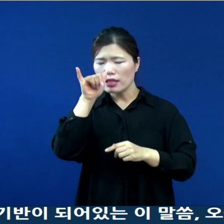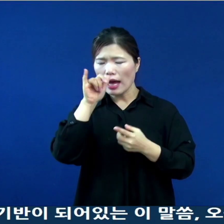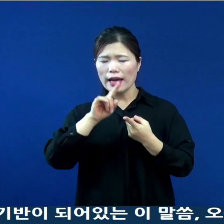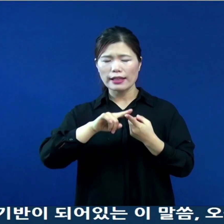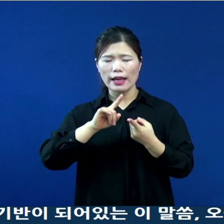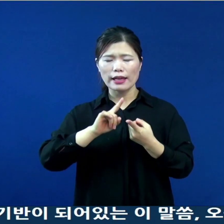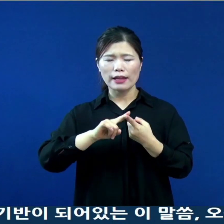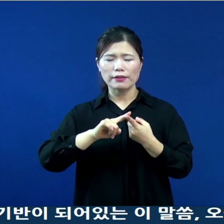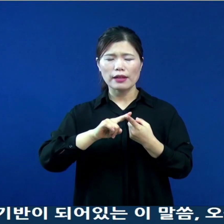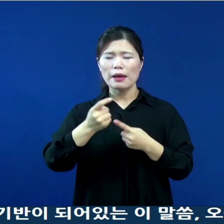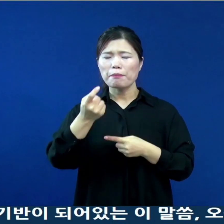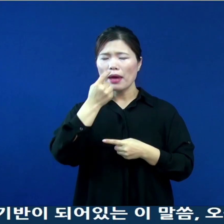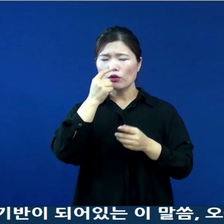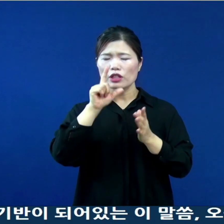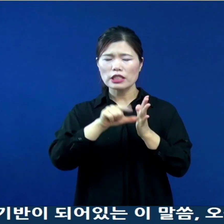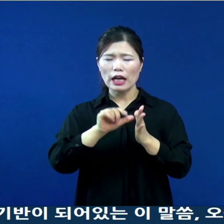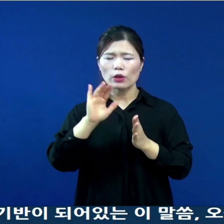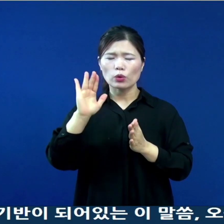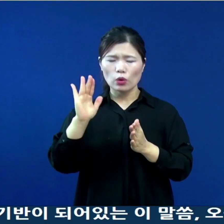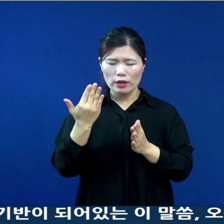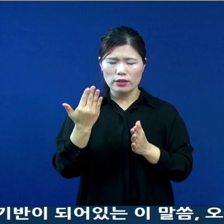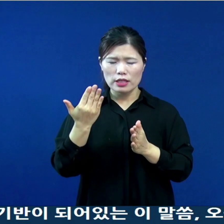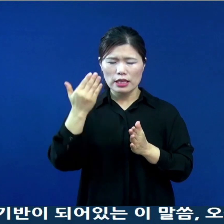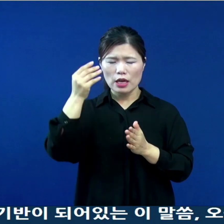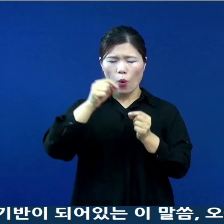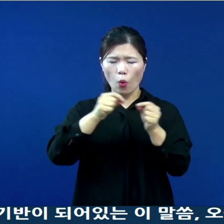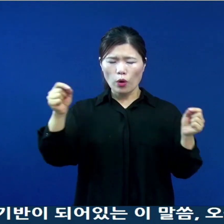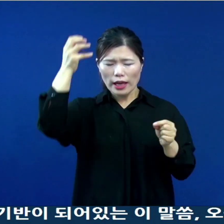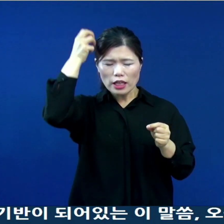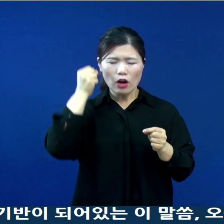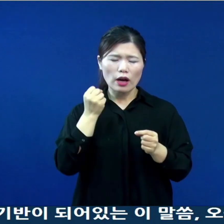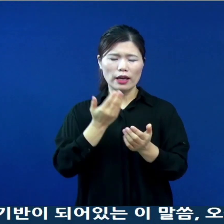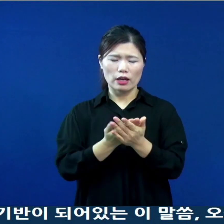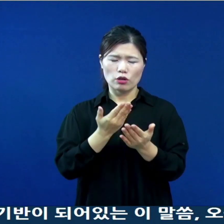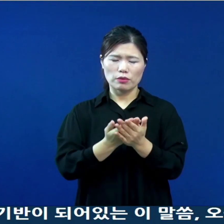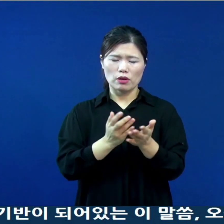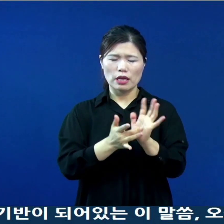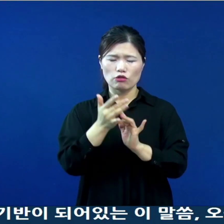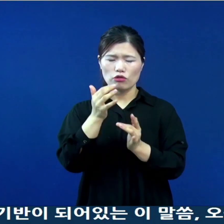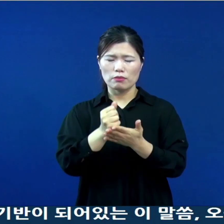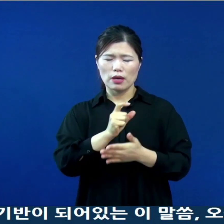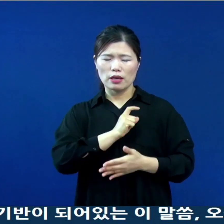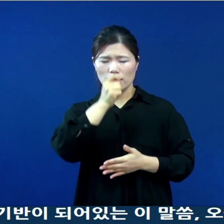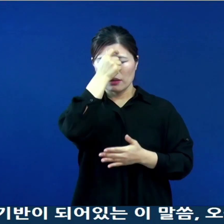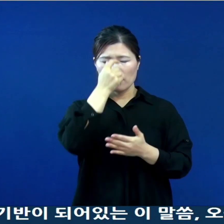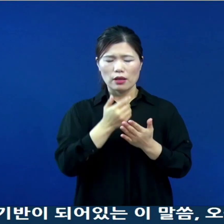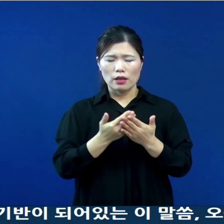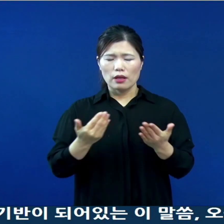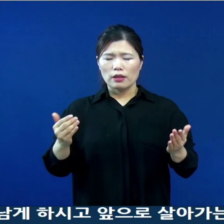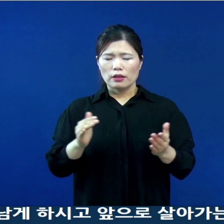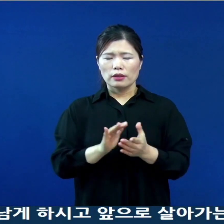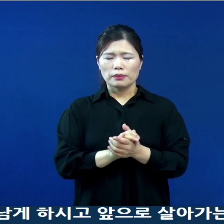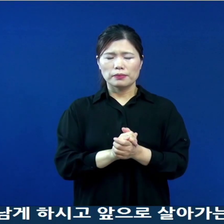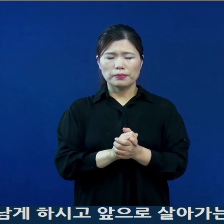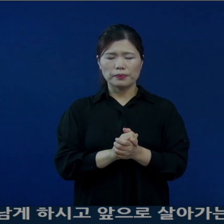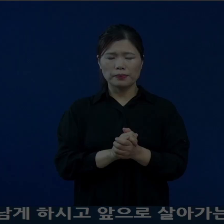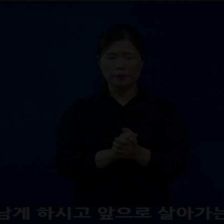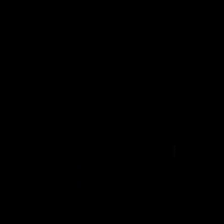속에 오래 기억될 수 있도록 인쳐 주시옵소서. 예수님 이름으로 기도하옵나이다. 아멘.